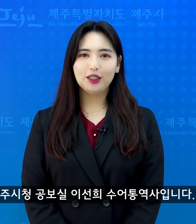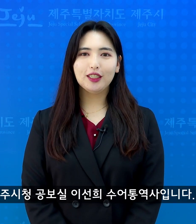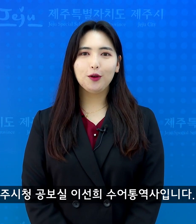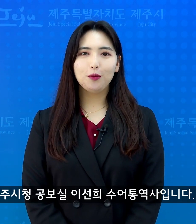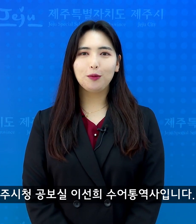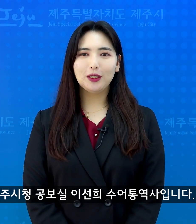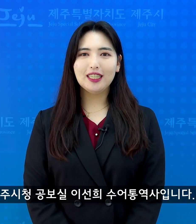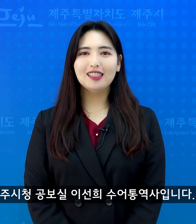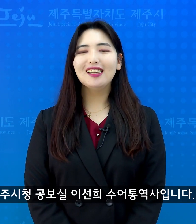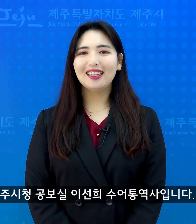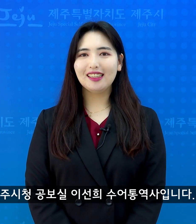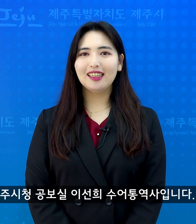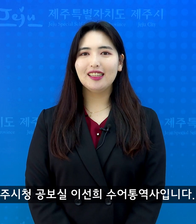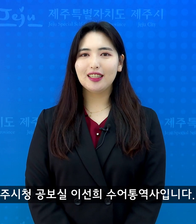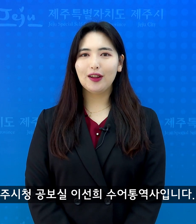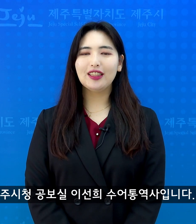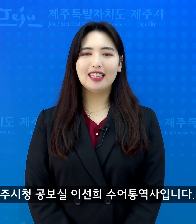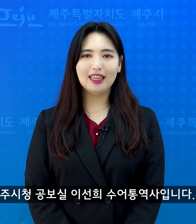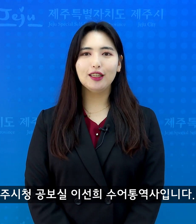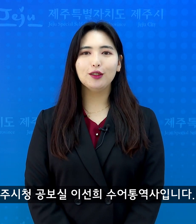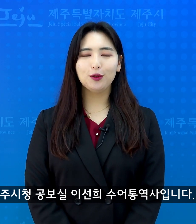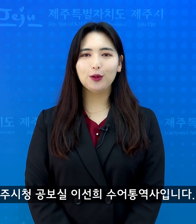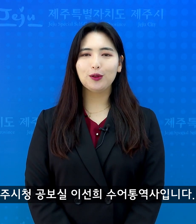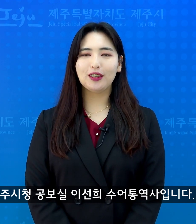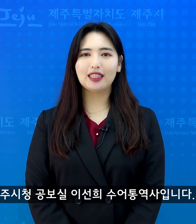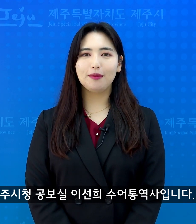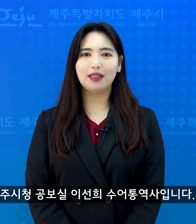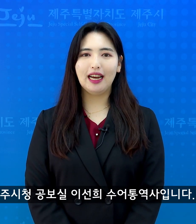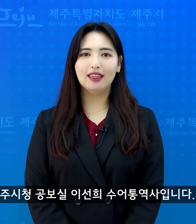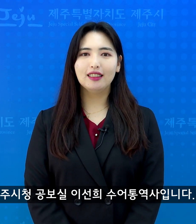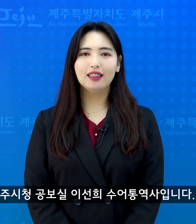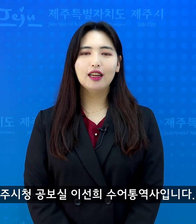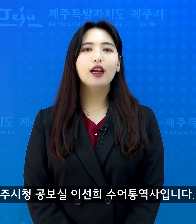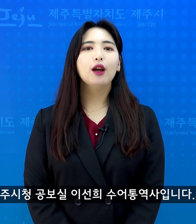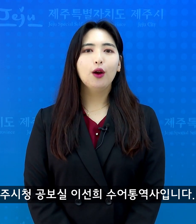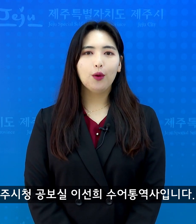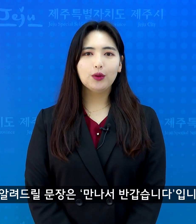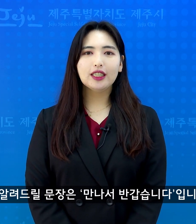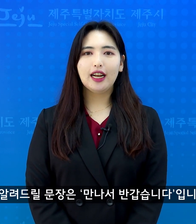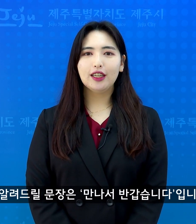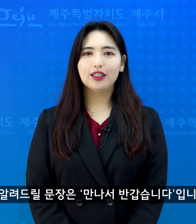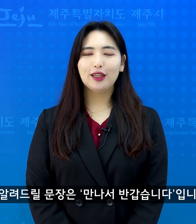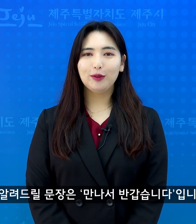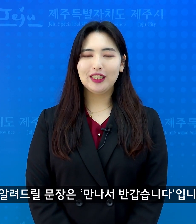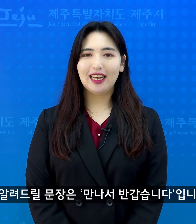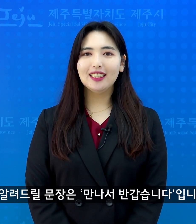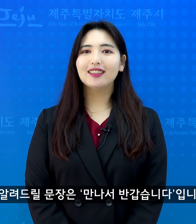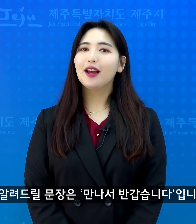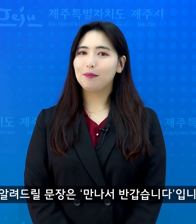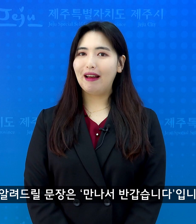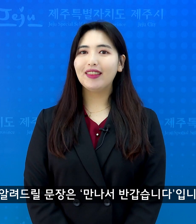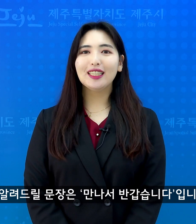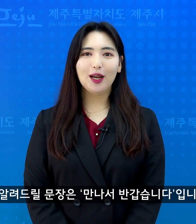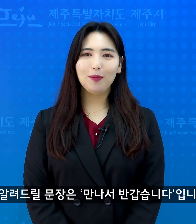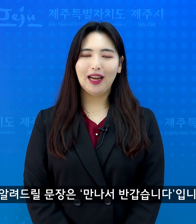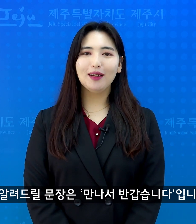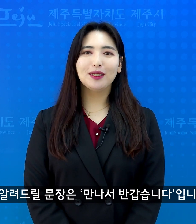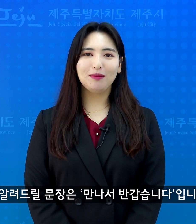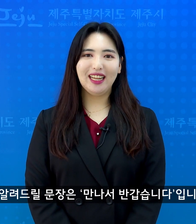제주시청 공보실 이선희 수어통역사입니다. 오늘 알려드릴 문장은 만나서